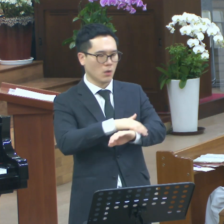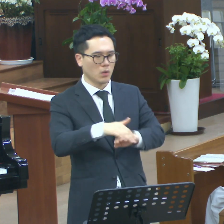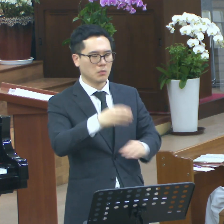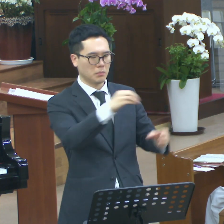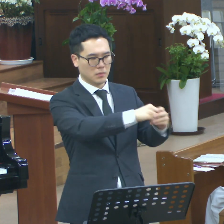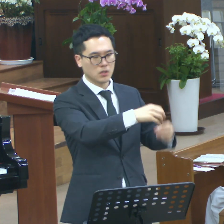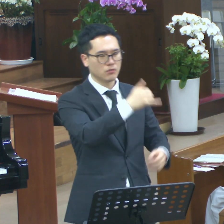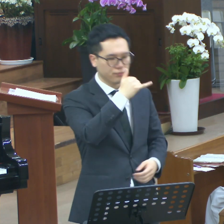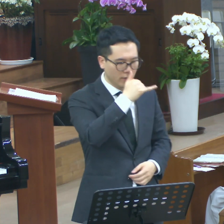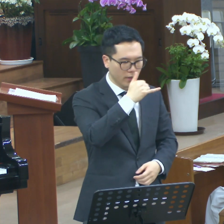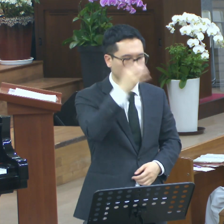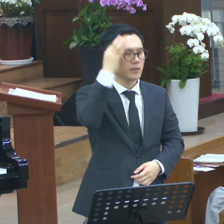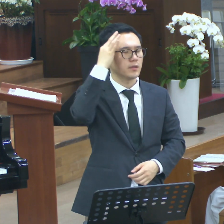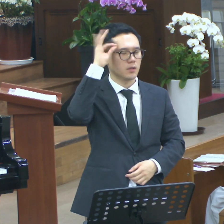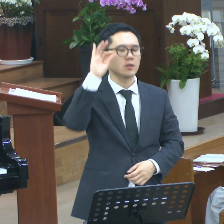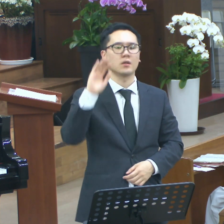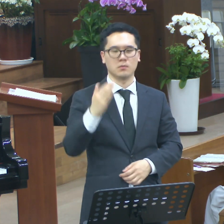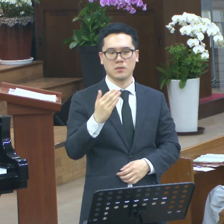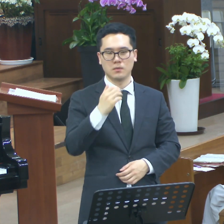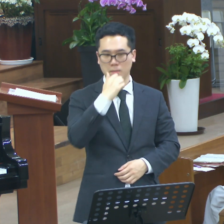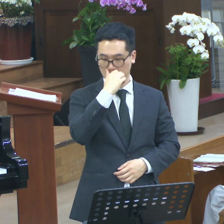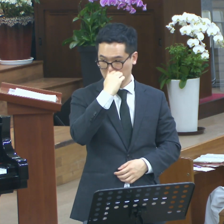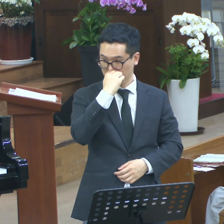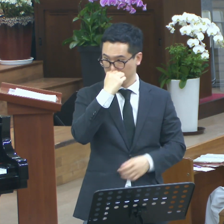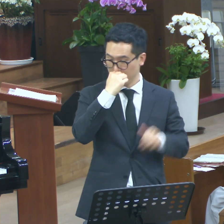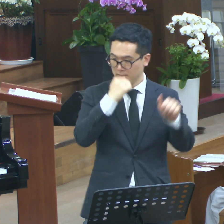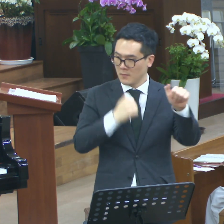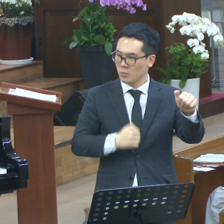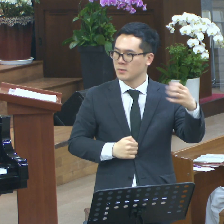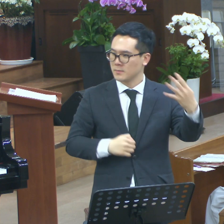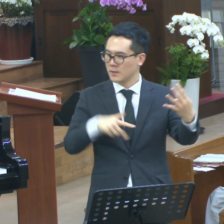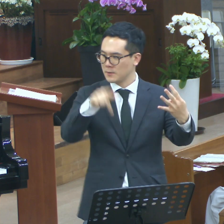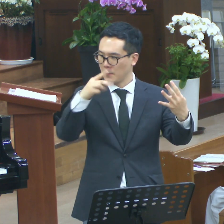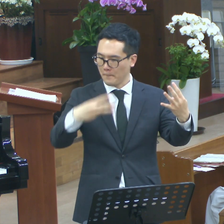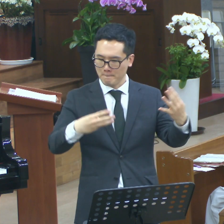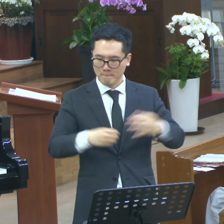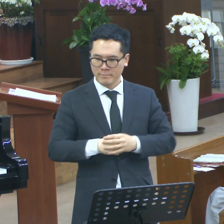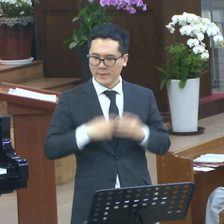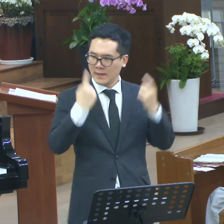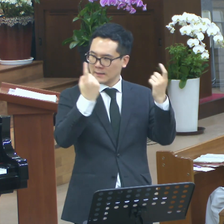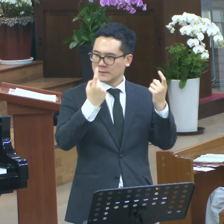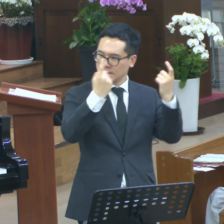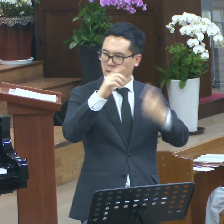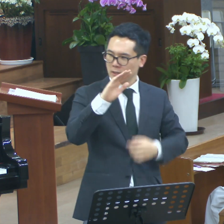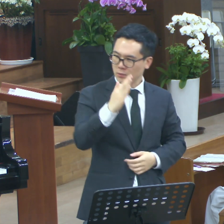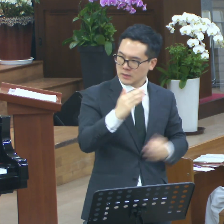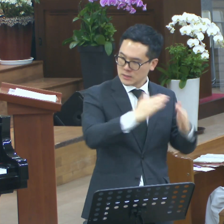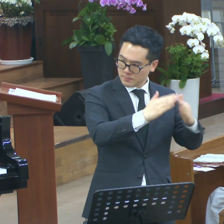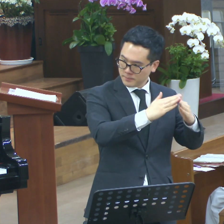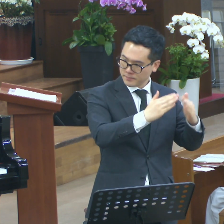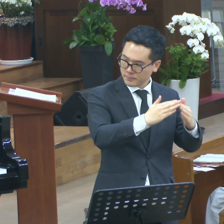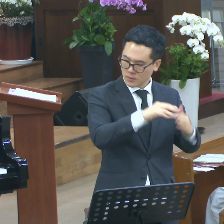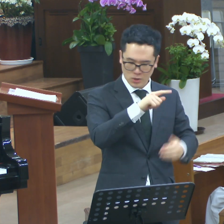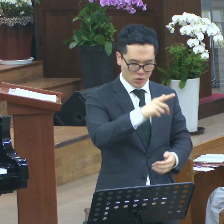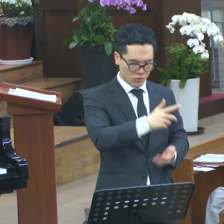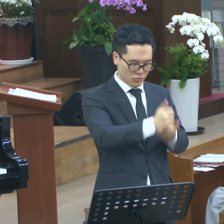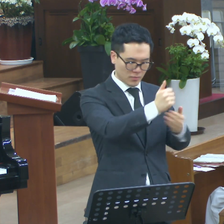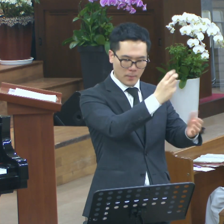축복이라고 하는 거예요. 54절 나그네 된 집에서 주의 율례들이 나의 노래가 되었나이다.